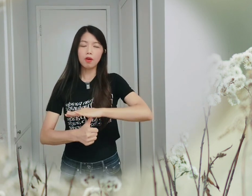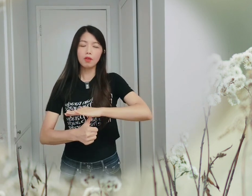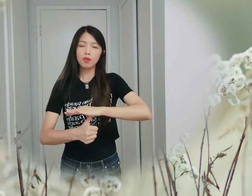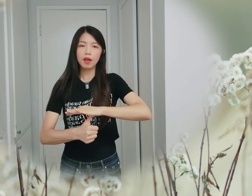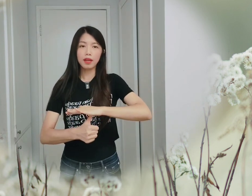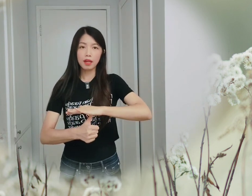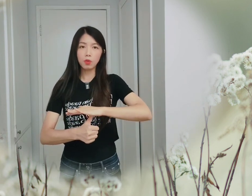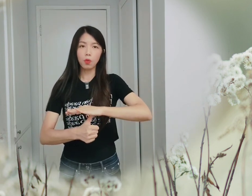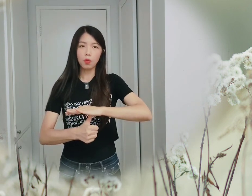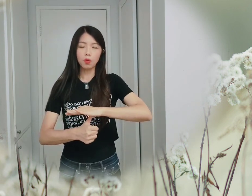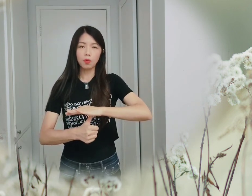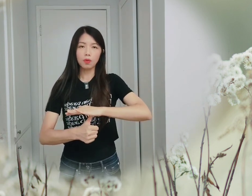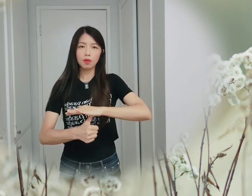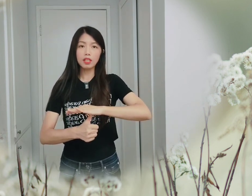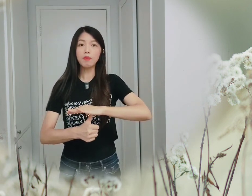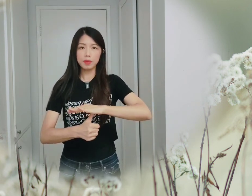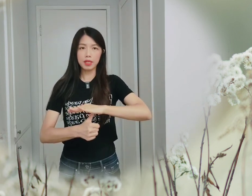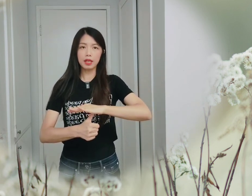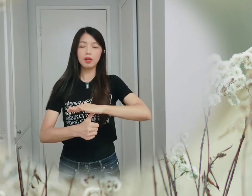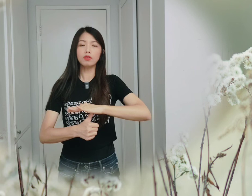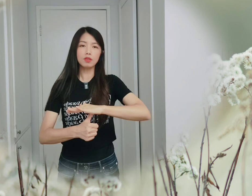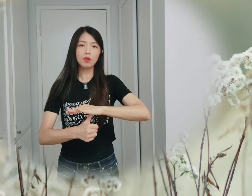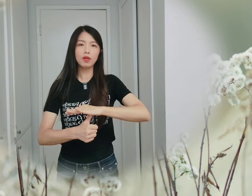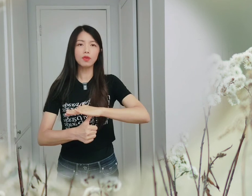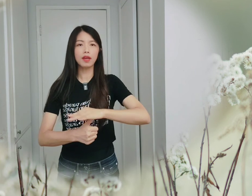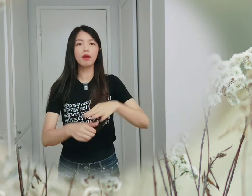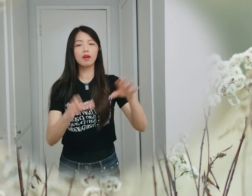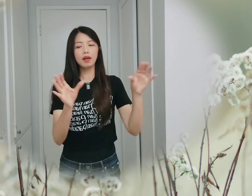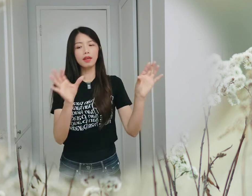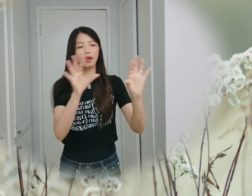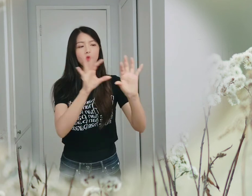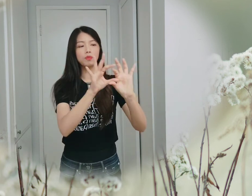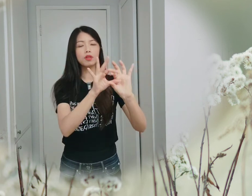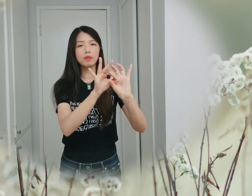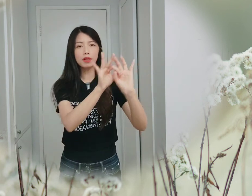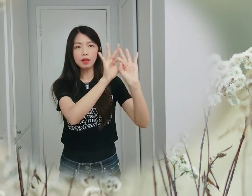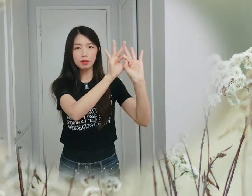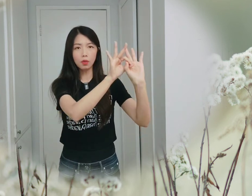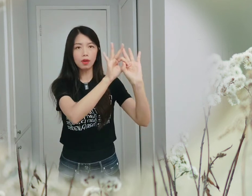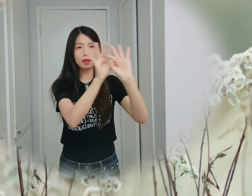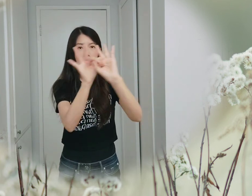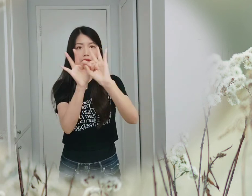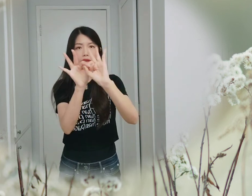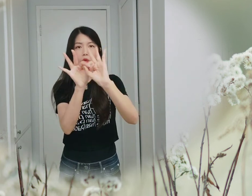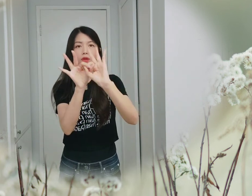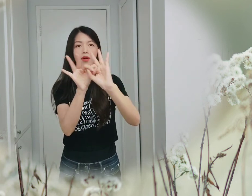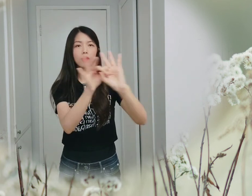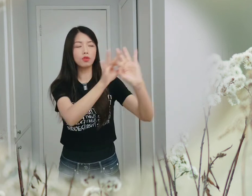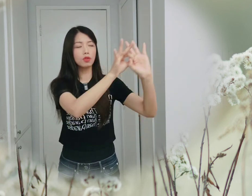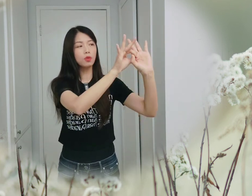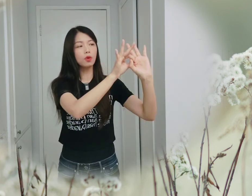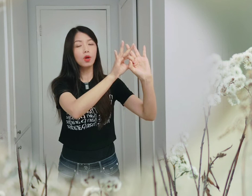참아가면서 뒤에 계속 끊임없이 이런 데 수어를 해줬는데요. 양손 엄지검지를 동그랗게